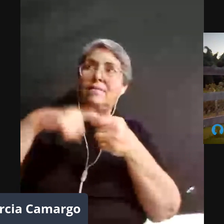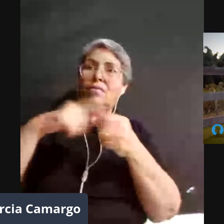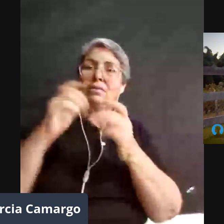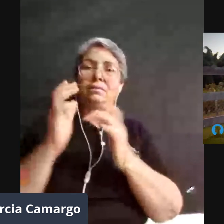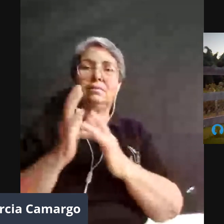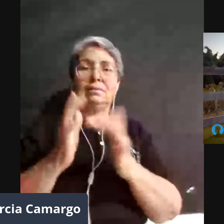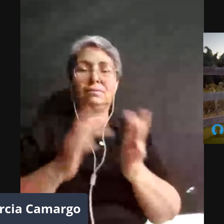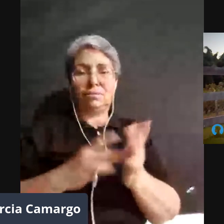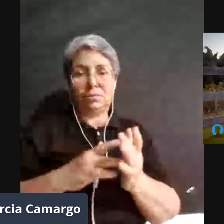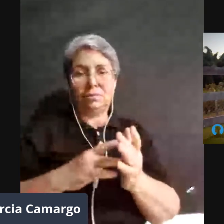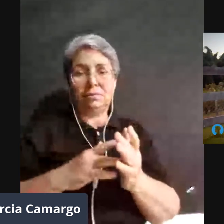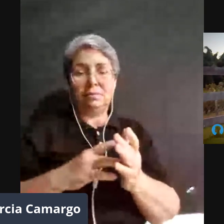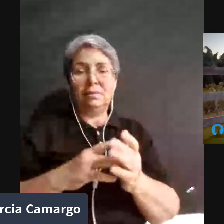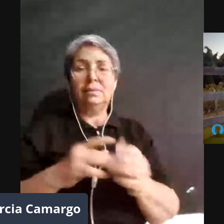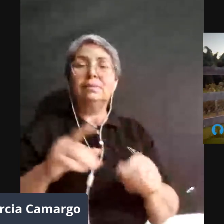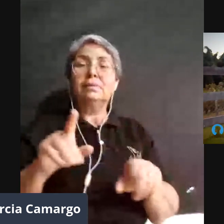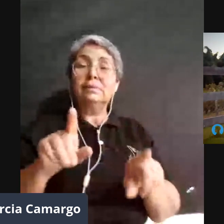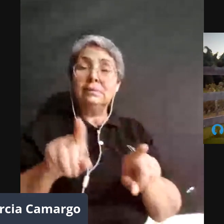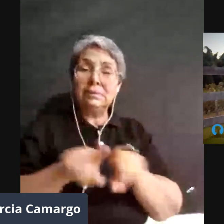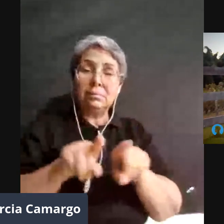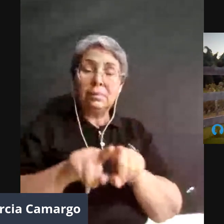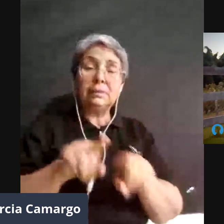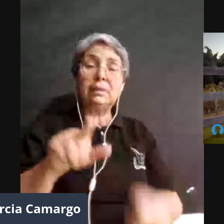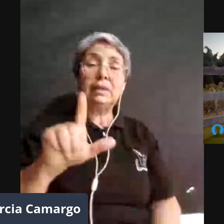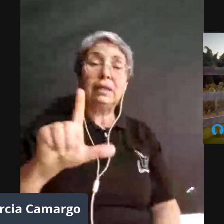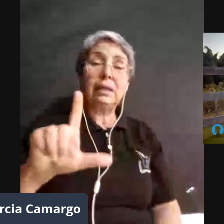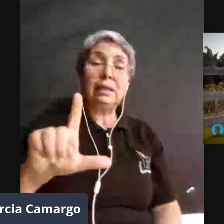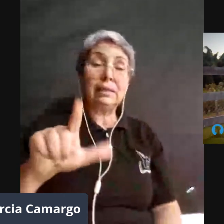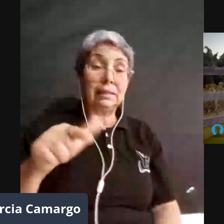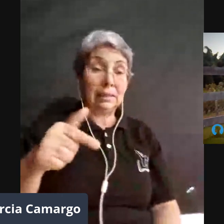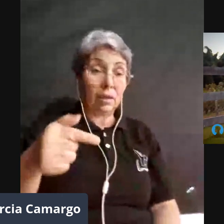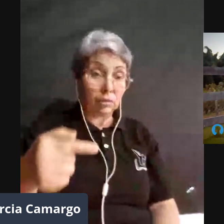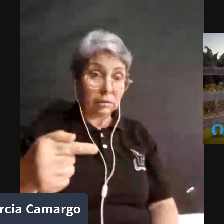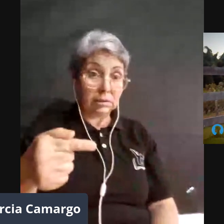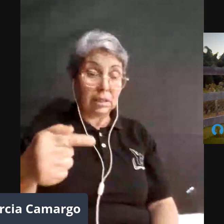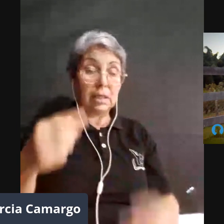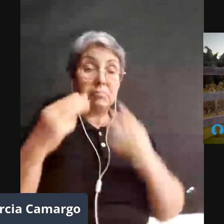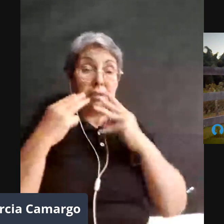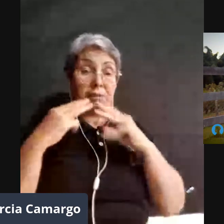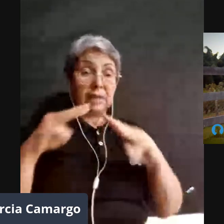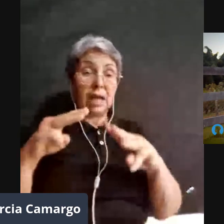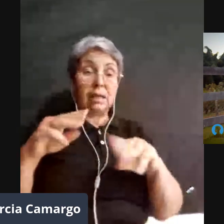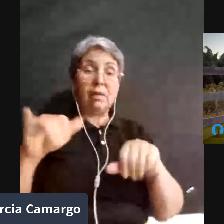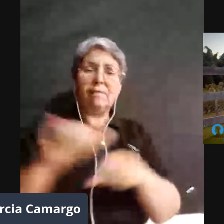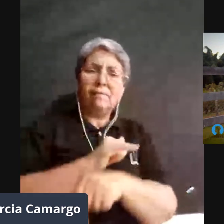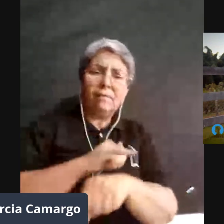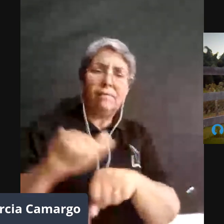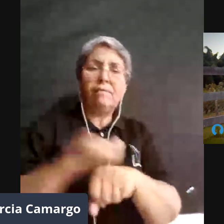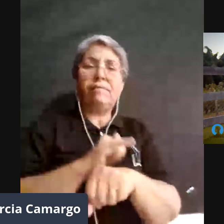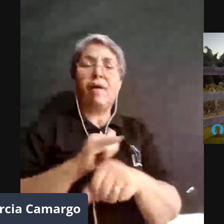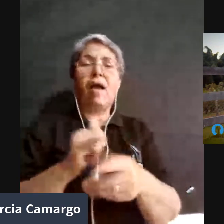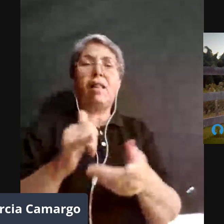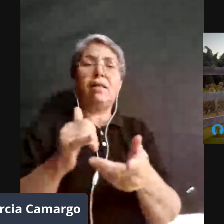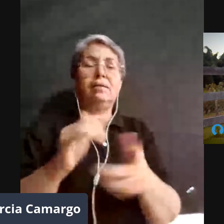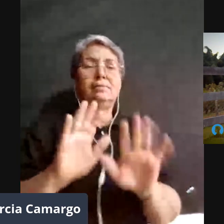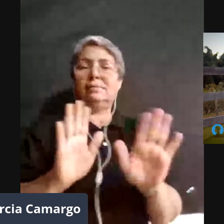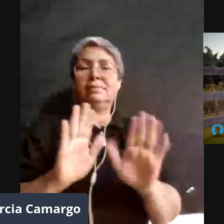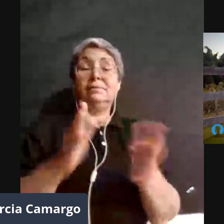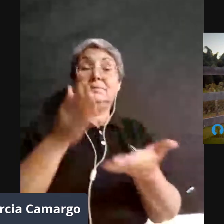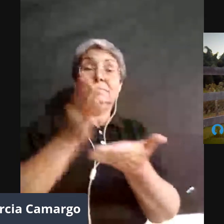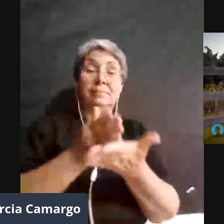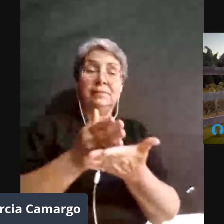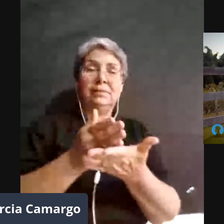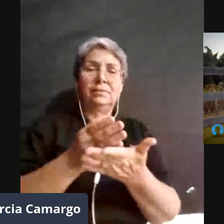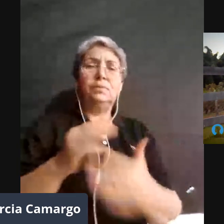Laodiceia, a igreja de Laodiceia, a minha, você, não vai falhar. Tem falhado até agora. Mas conhecendo a nossa história,